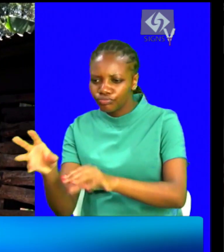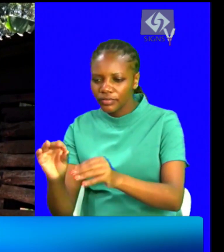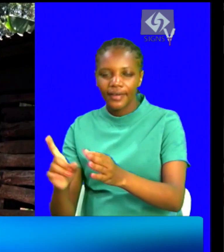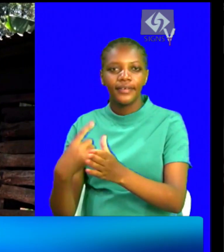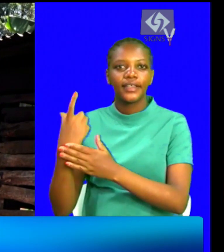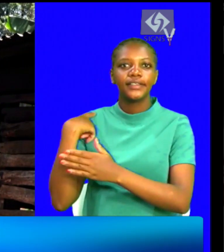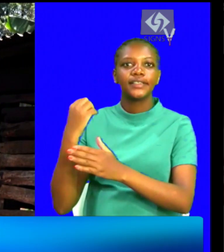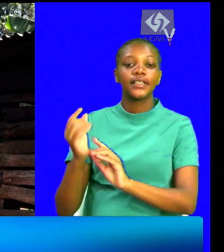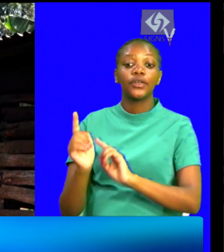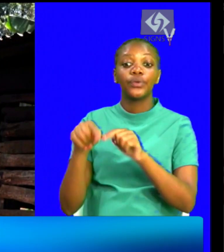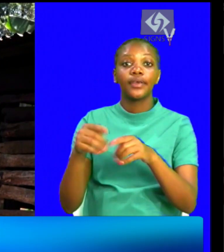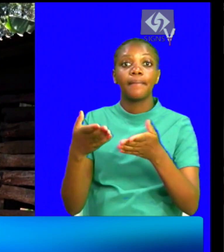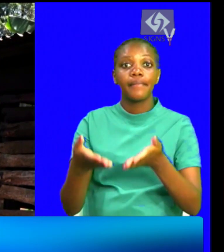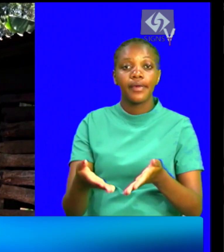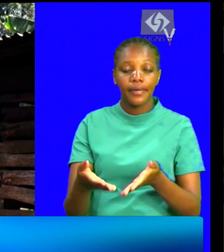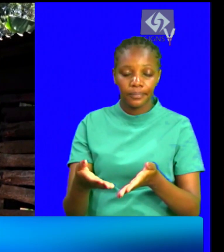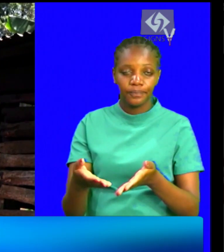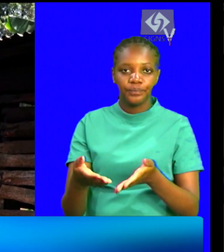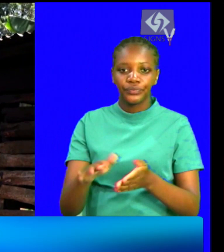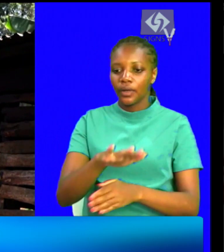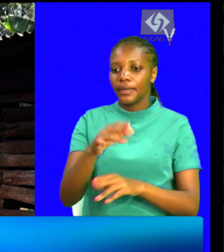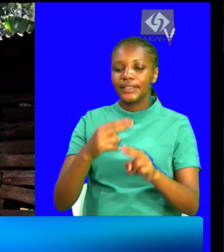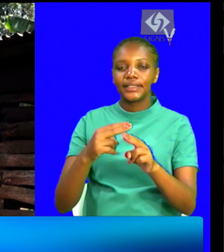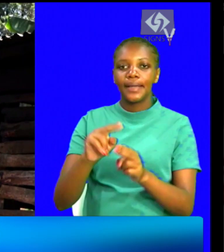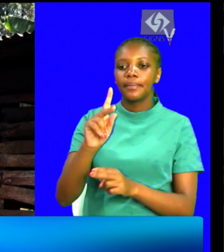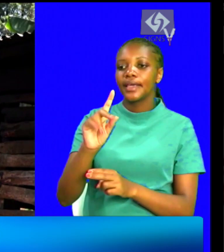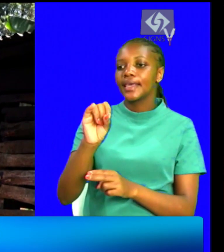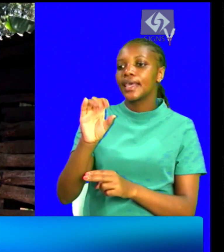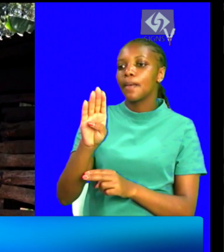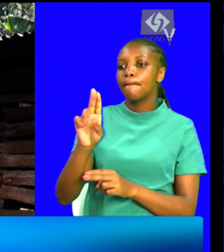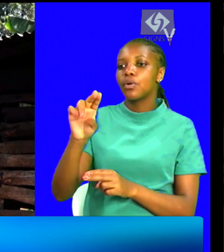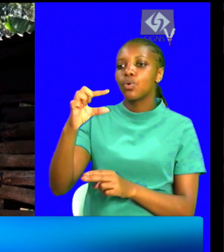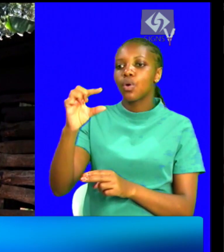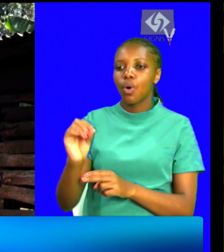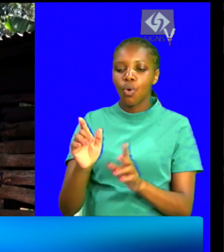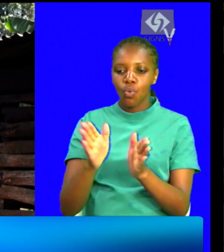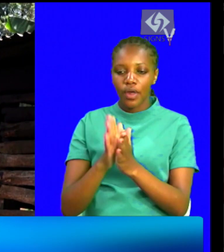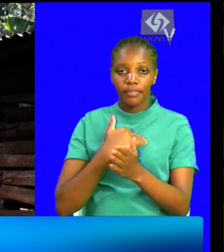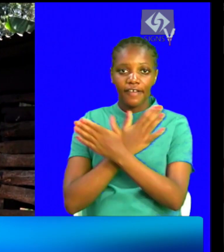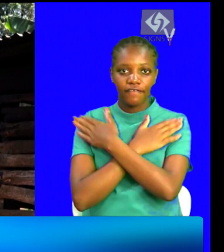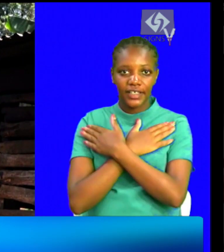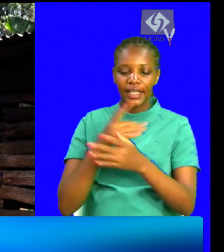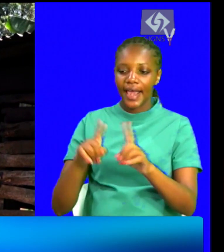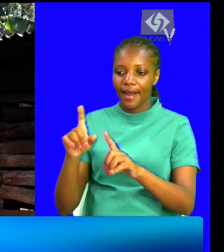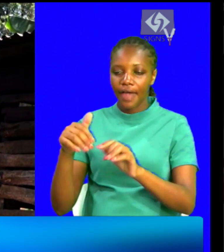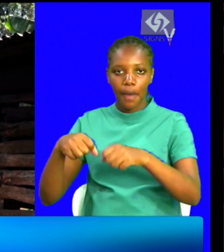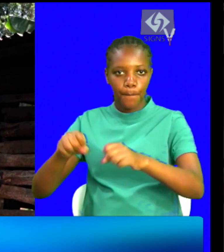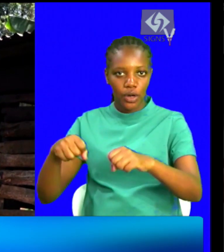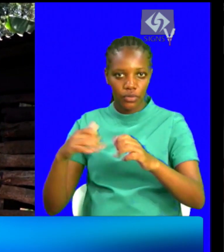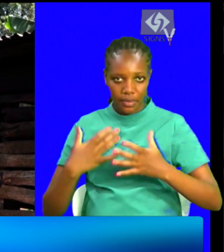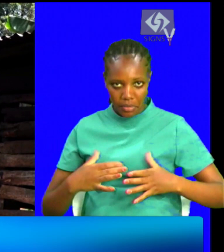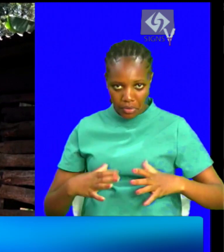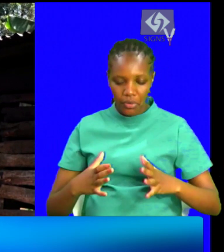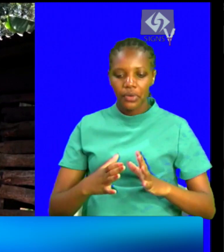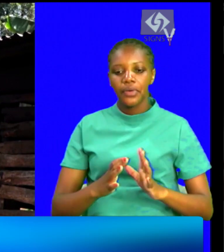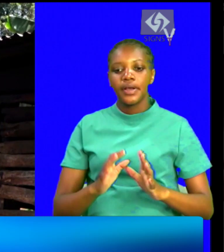na ndipo hivi jana tukakuja hapa Kibogo. Tukua nao marafiki zangu na pia uendeshaji